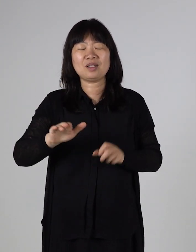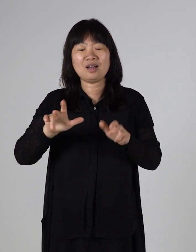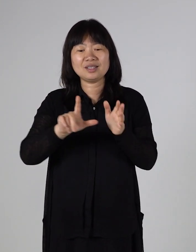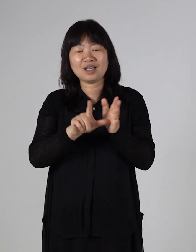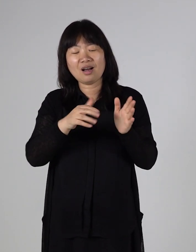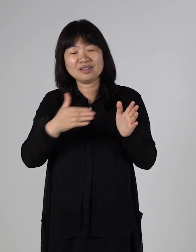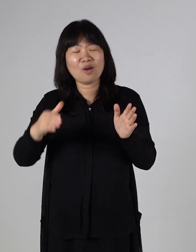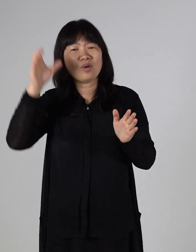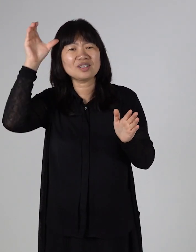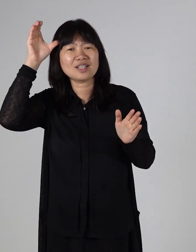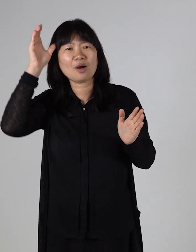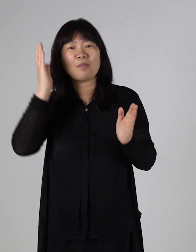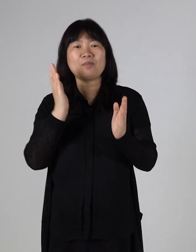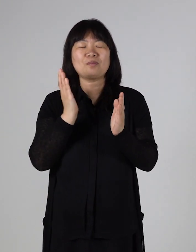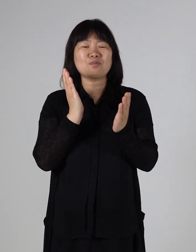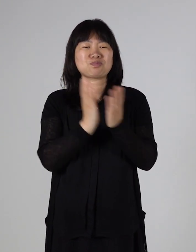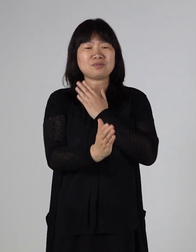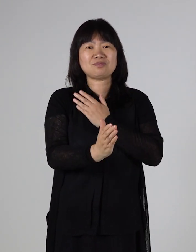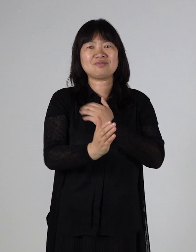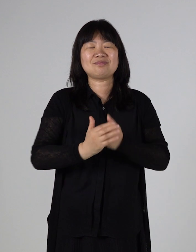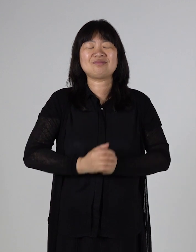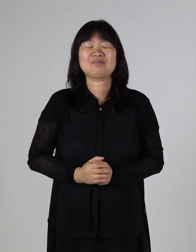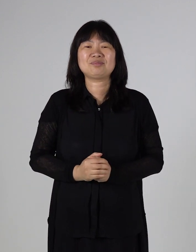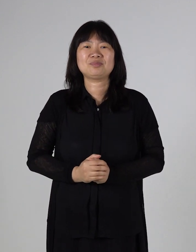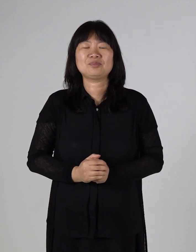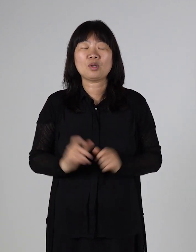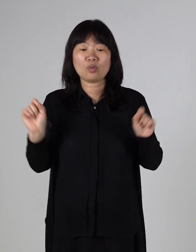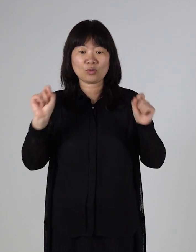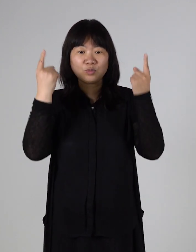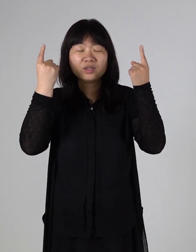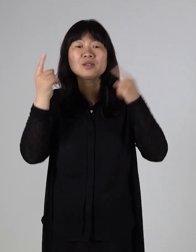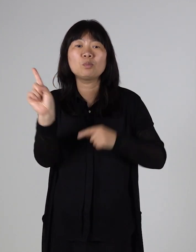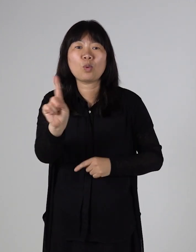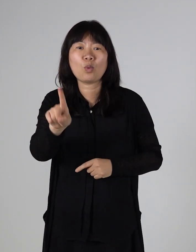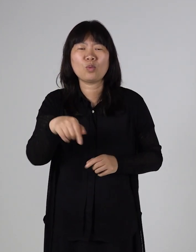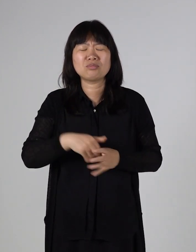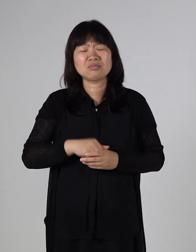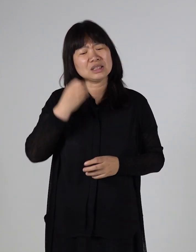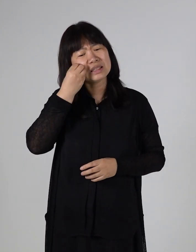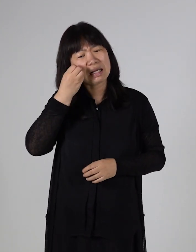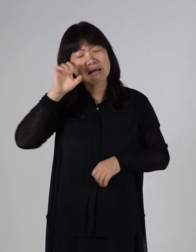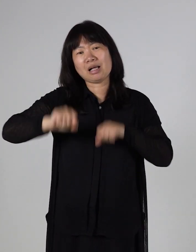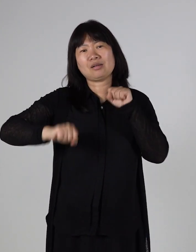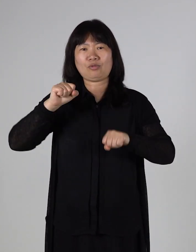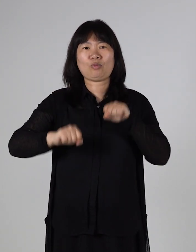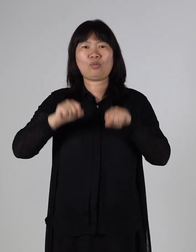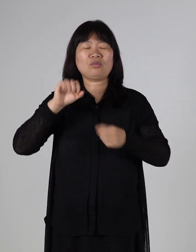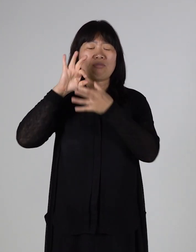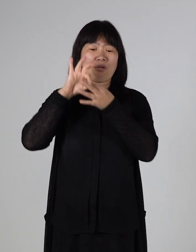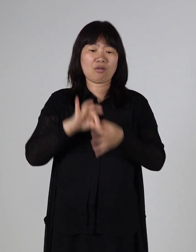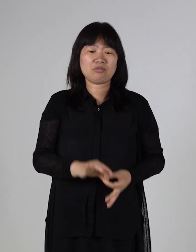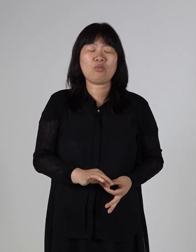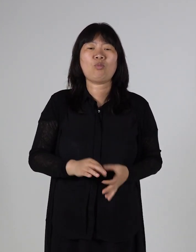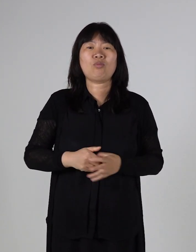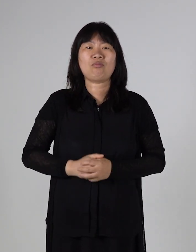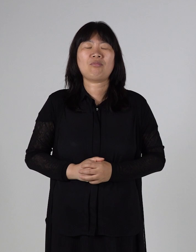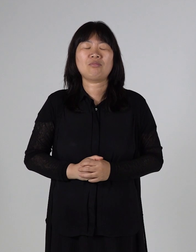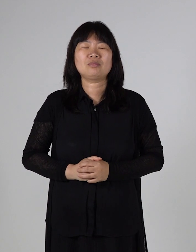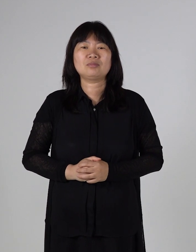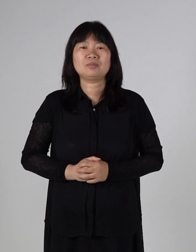점점 그 기대와는 먼 얘기를 자꾸 하시면서 동시에 이상한 행동을 하기 시작하는